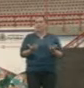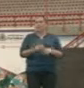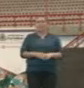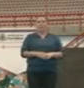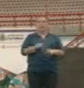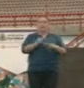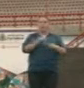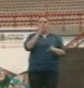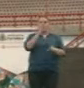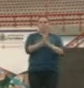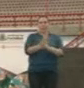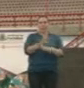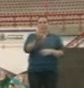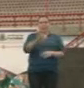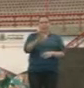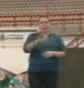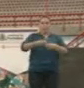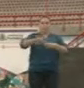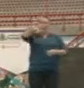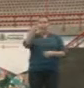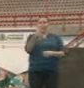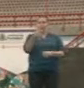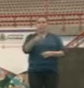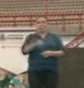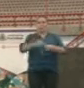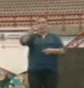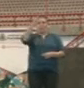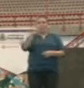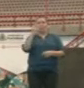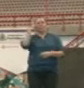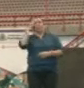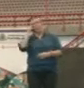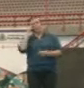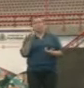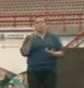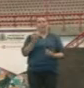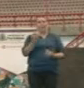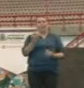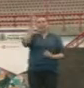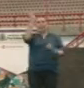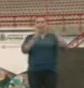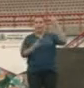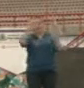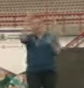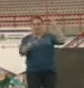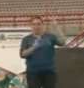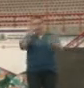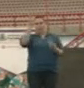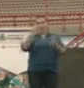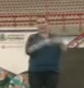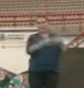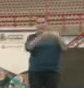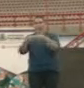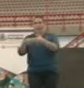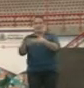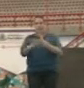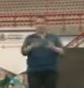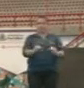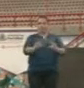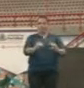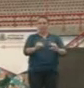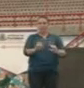lombar. Tá certo? Você que no carnaval vai naqueles perrengues, vai naqueles colchonetes, né?